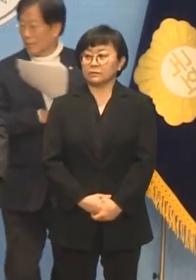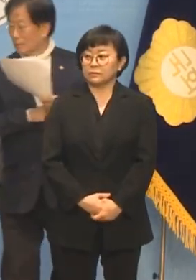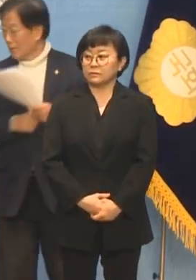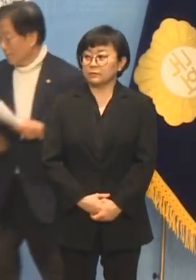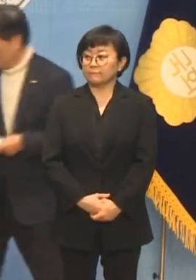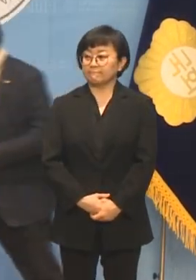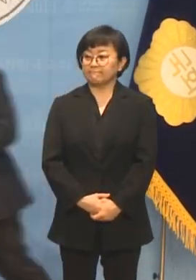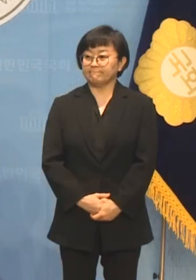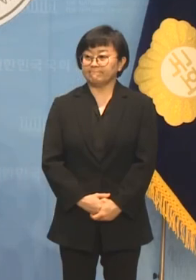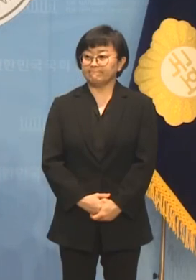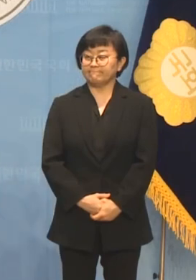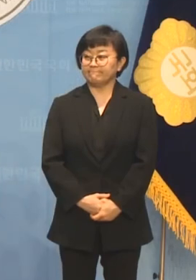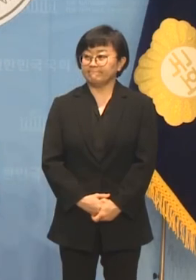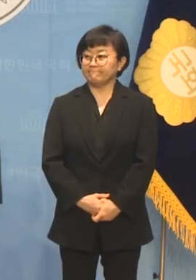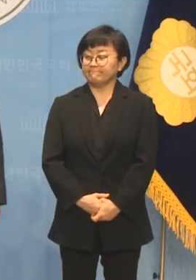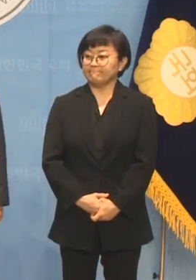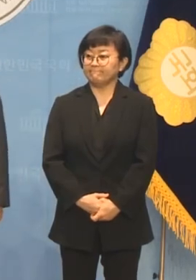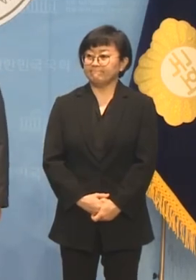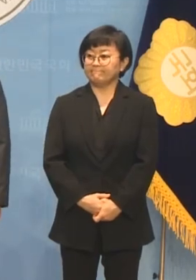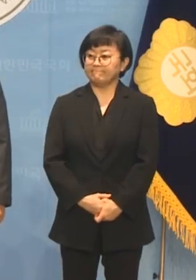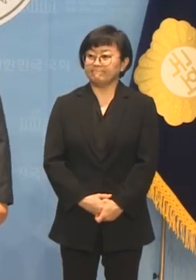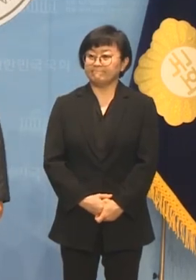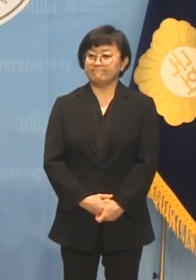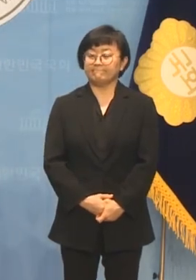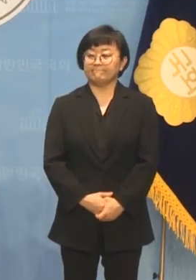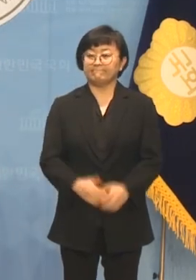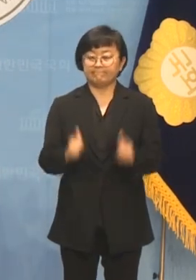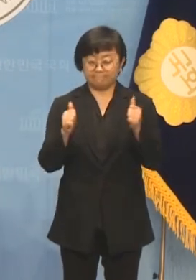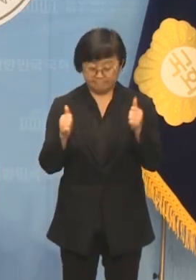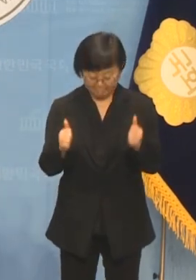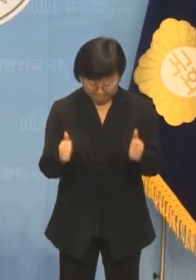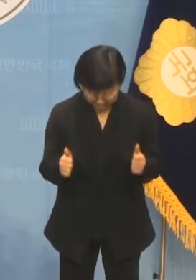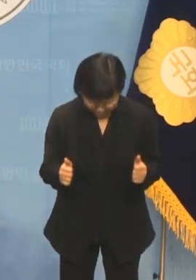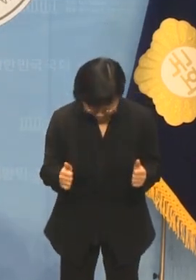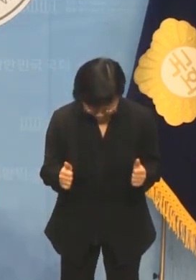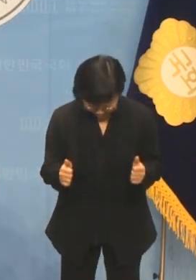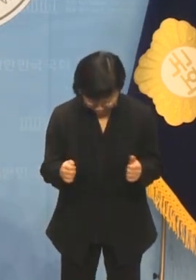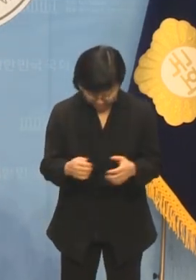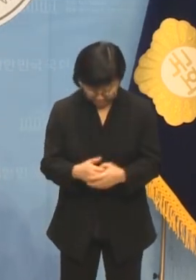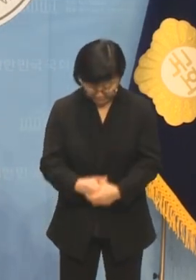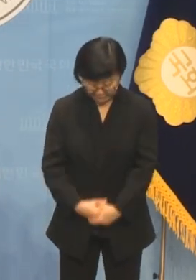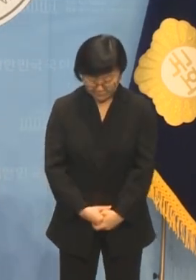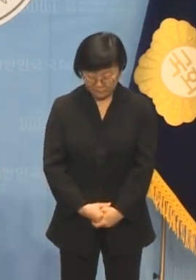여기 서시죠. 네. 차려 경례.